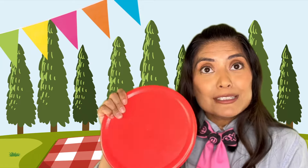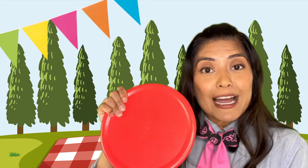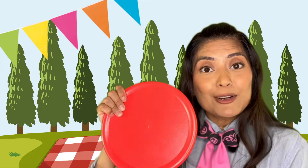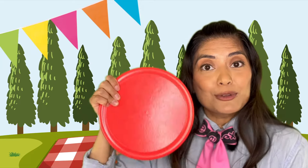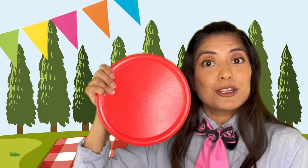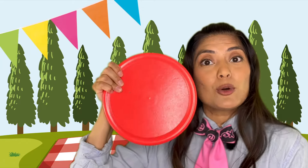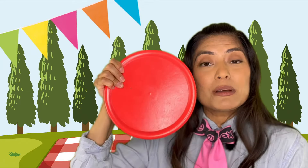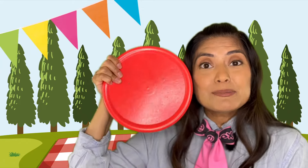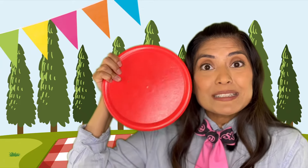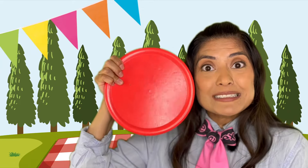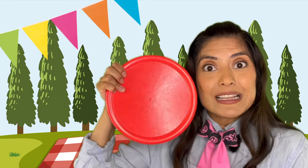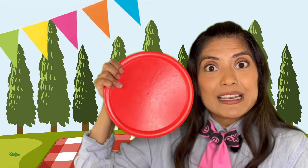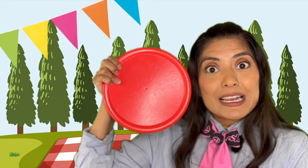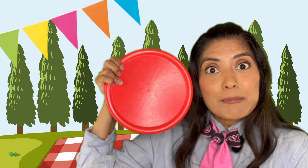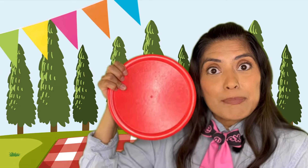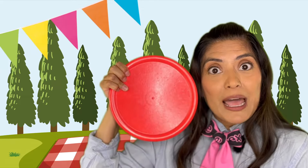Ya no quedó más pastel en el plato.